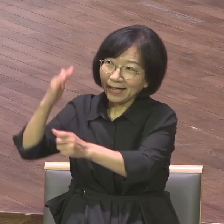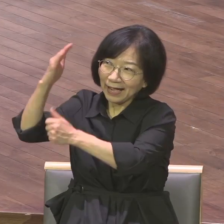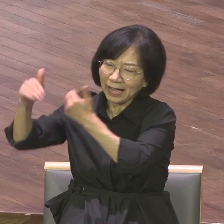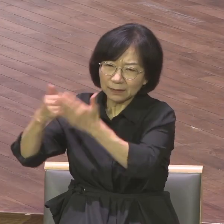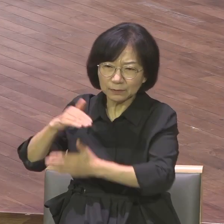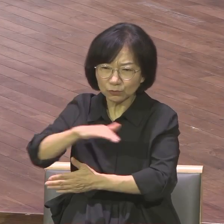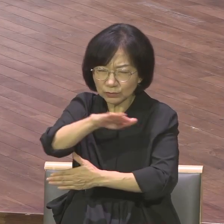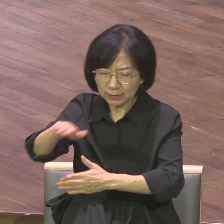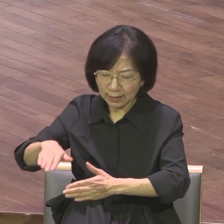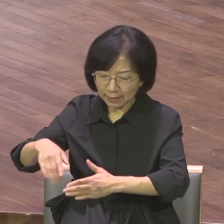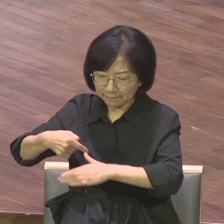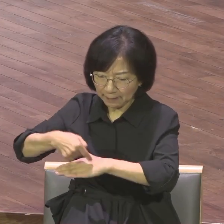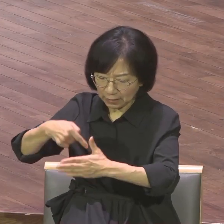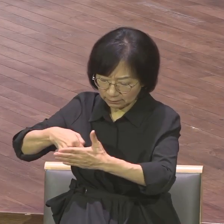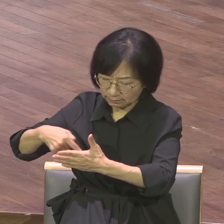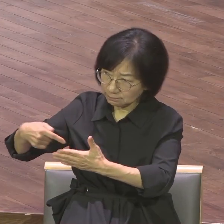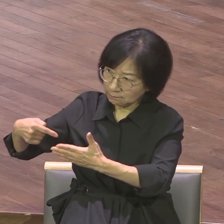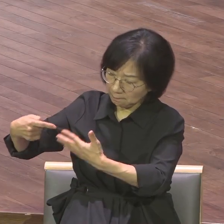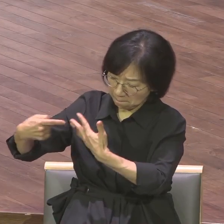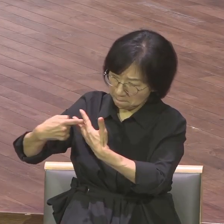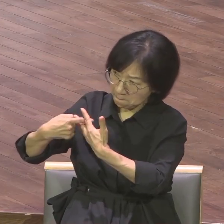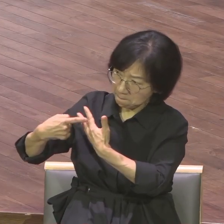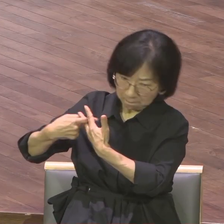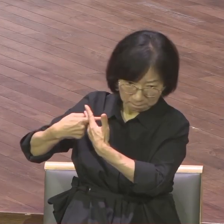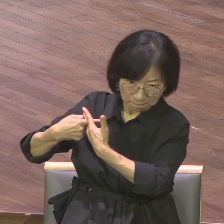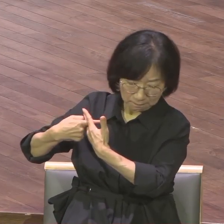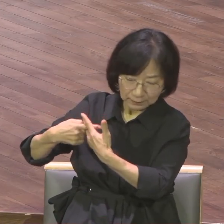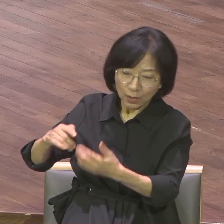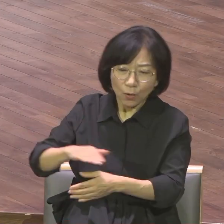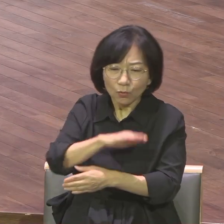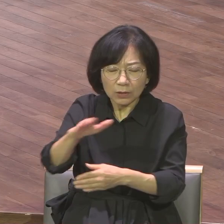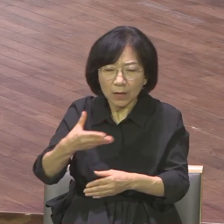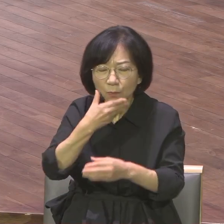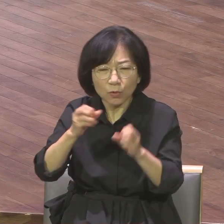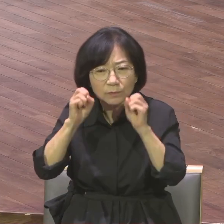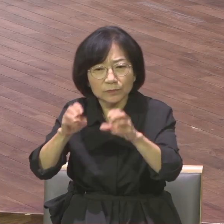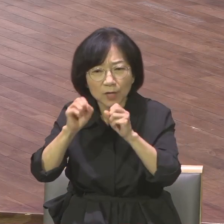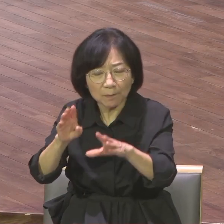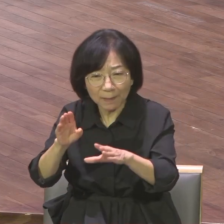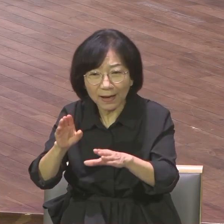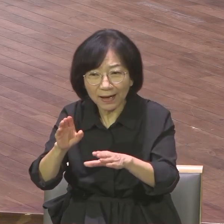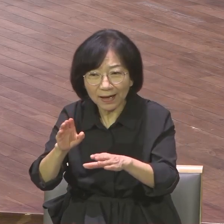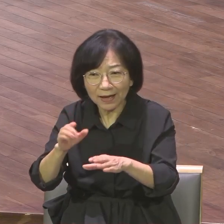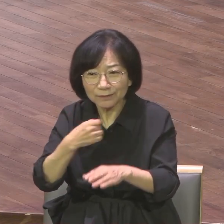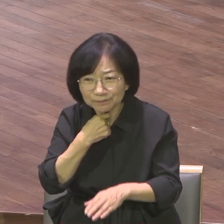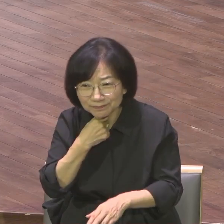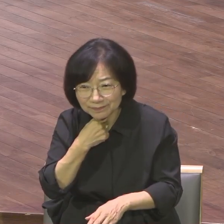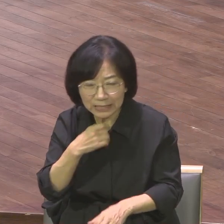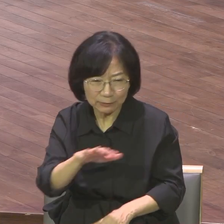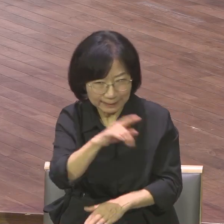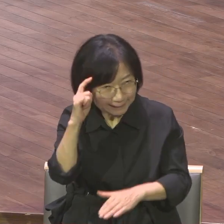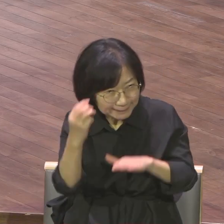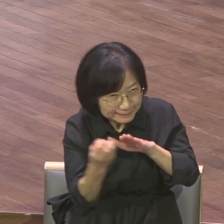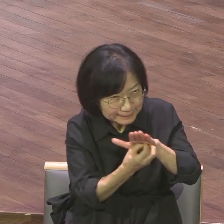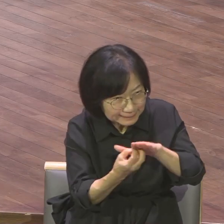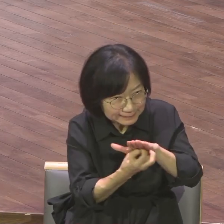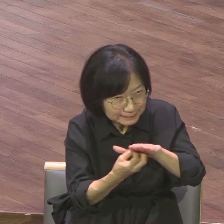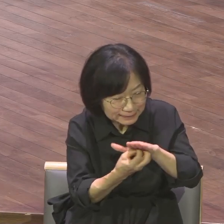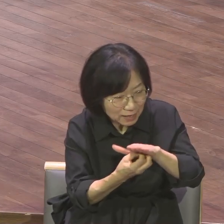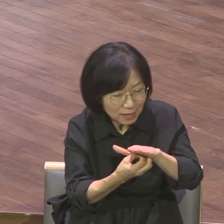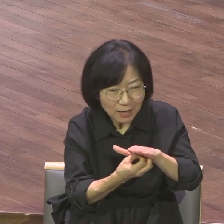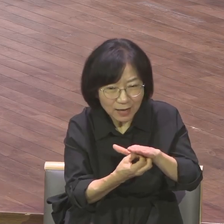보시잖아요. 우리가 뭐 잘못했습니까? 우리 오직 복음운동 위에는 다른 게 뭘 관심이 있었어, 우리 교회가.